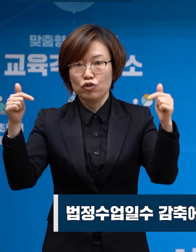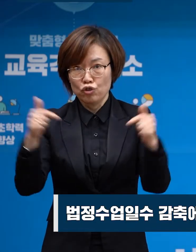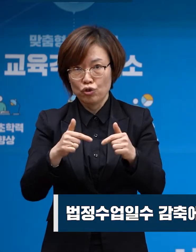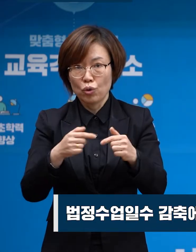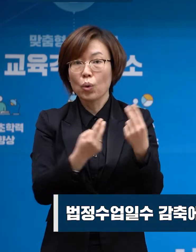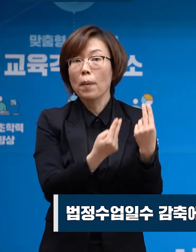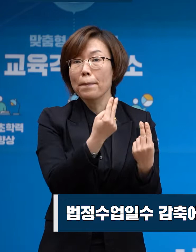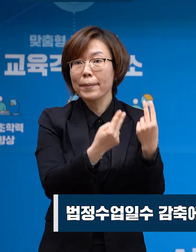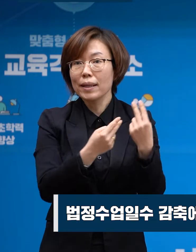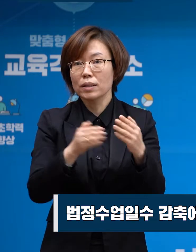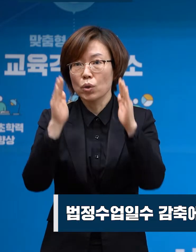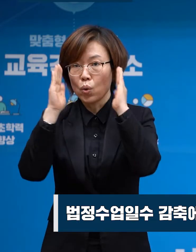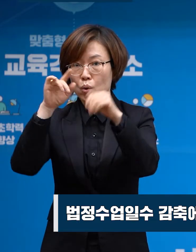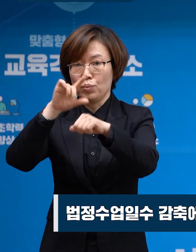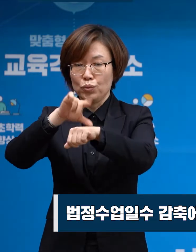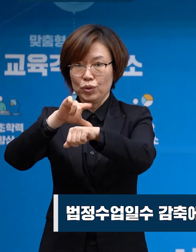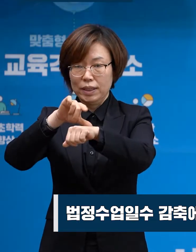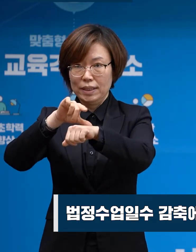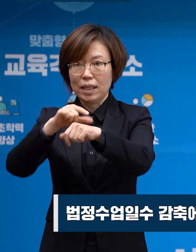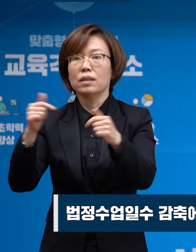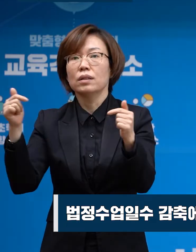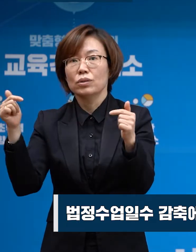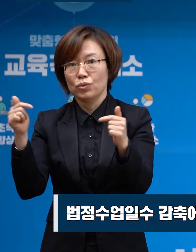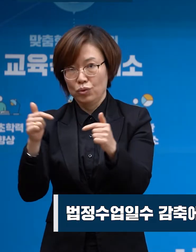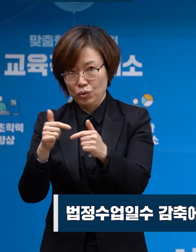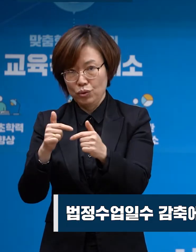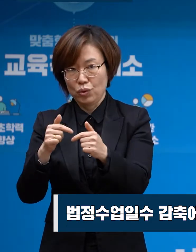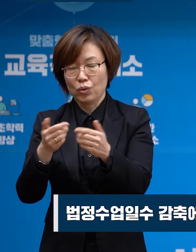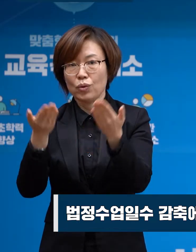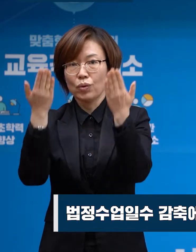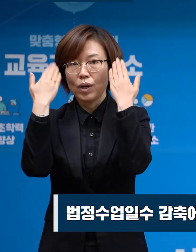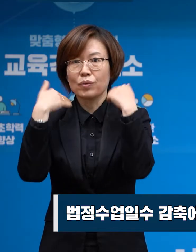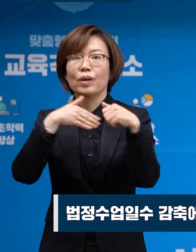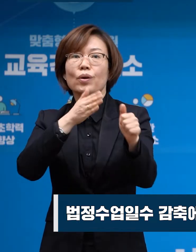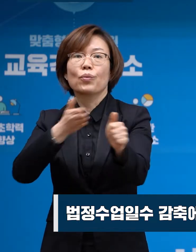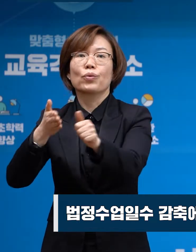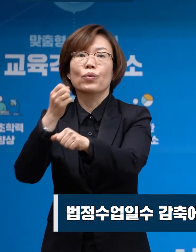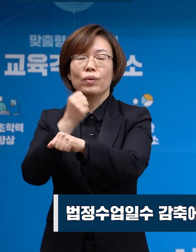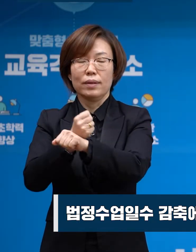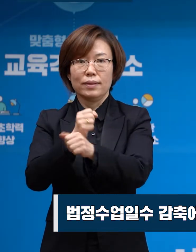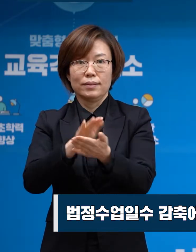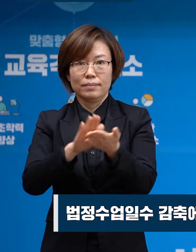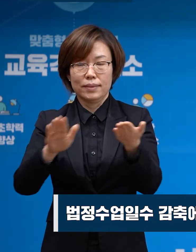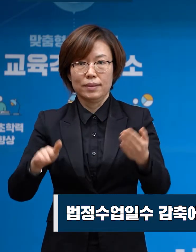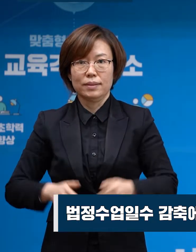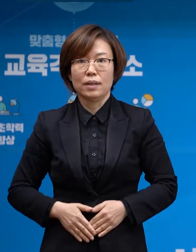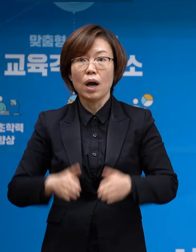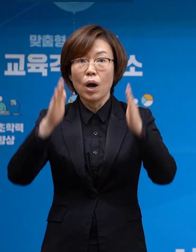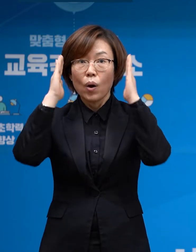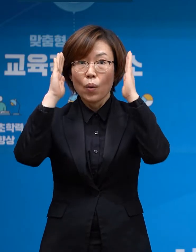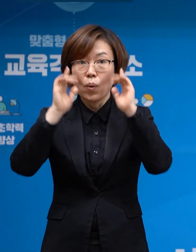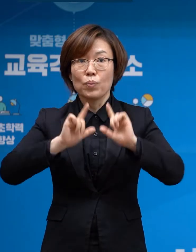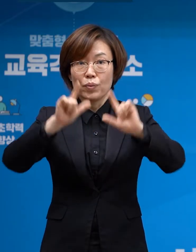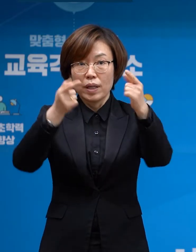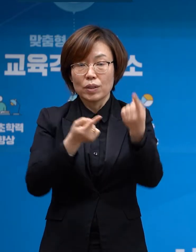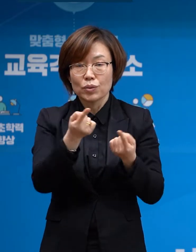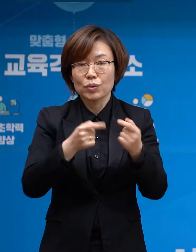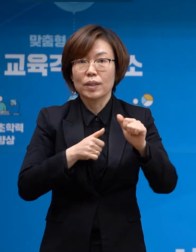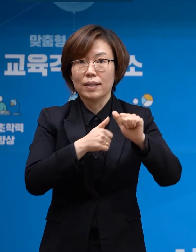이에 비례하여 수업 시수를 줄이도록 학교에 권고하겠습니다. 수업 일수 조정에